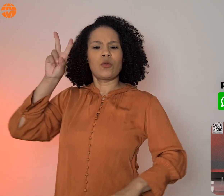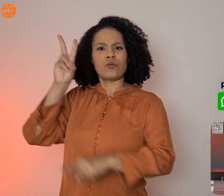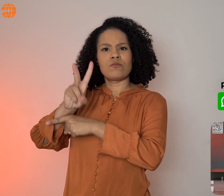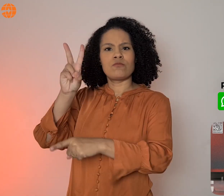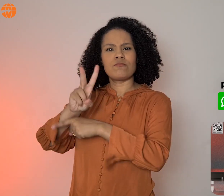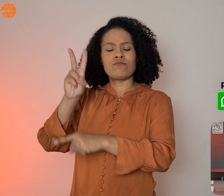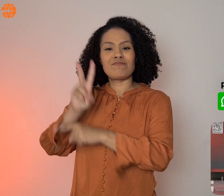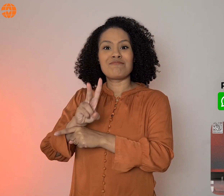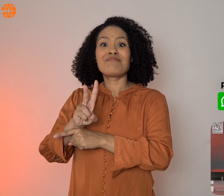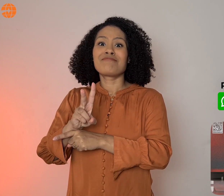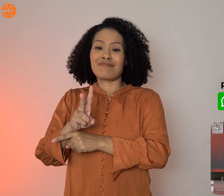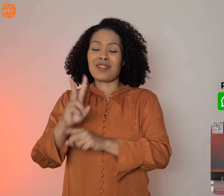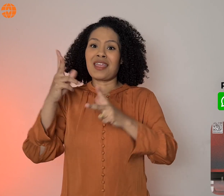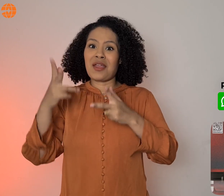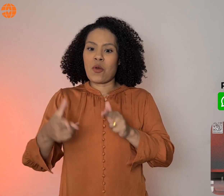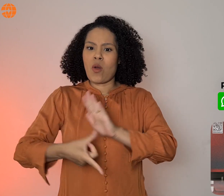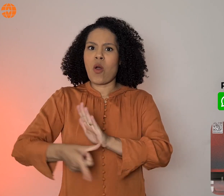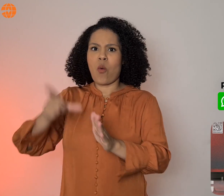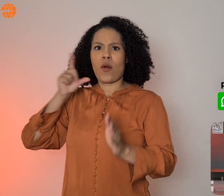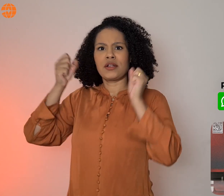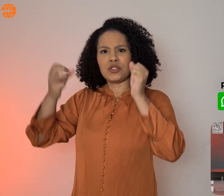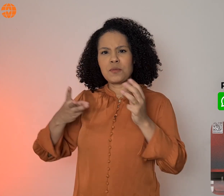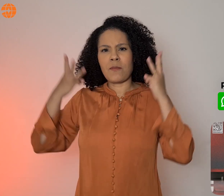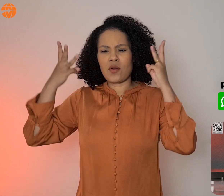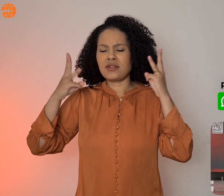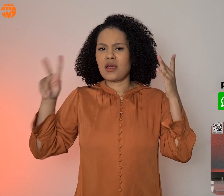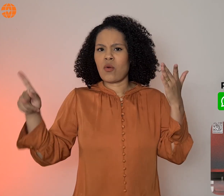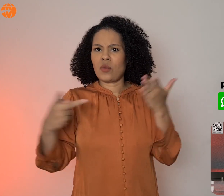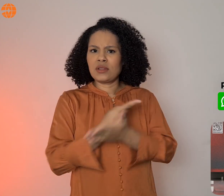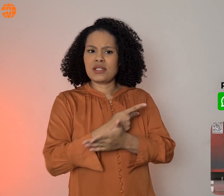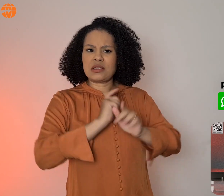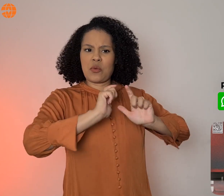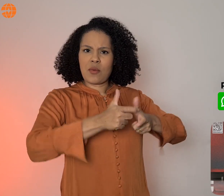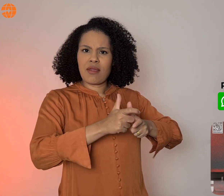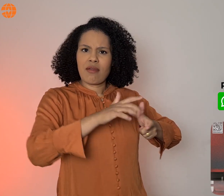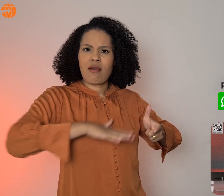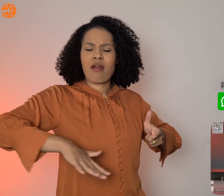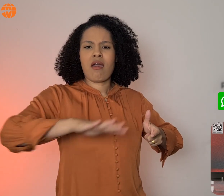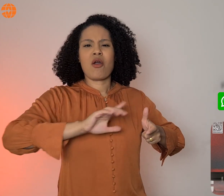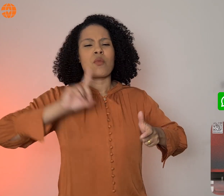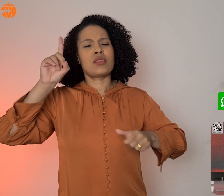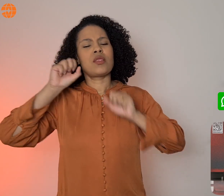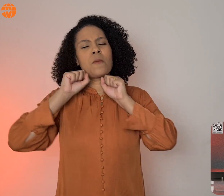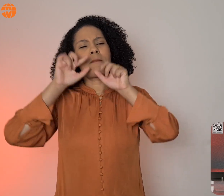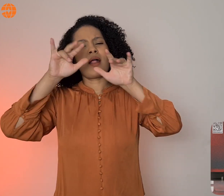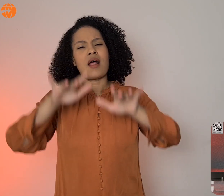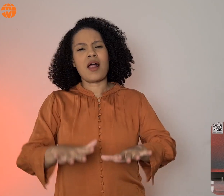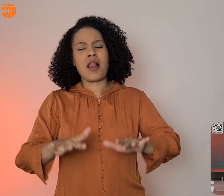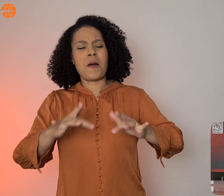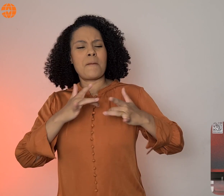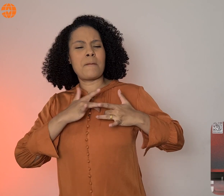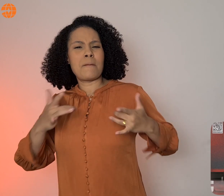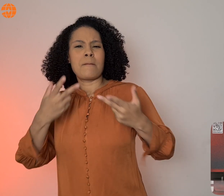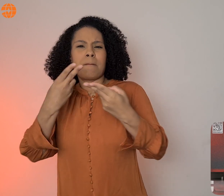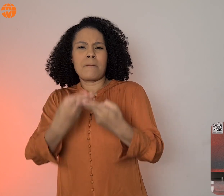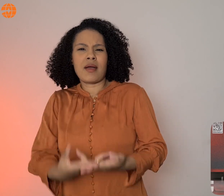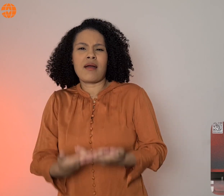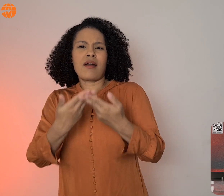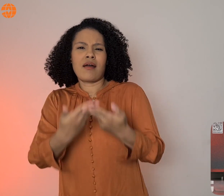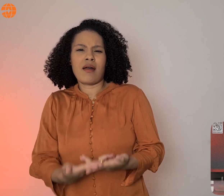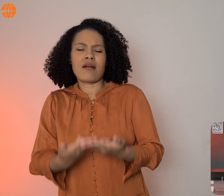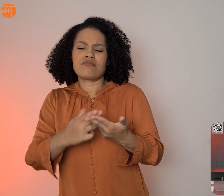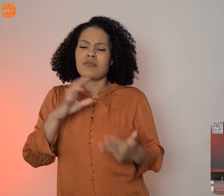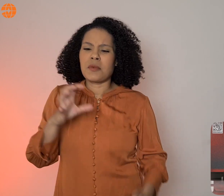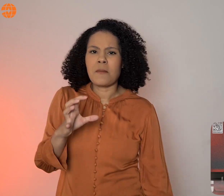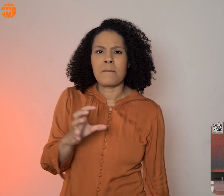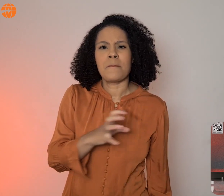os seus caminhos a Moisés, os seus feitos aos israelitas. O Senhor é compassivo e misericordioso, muito